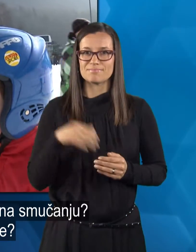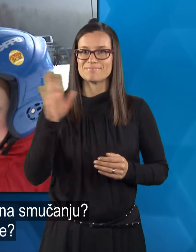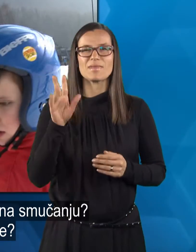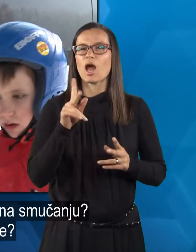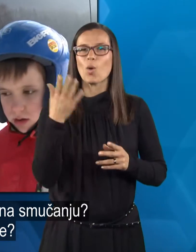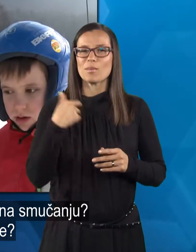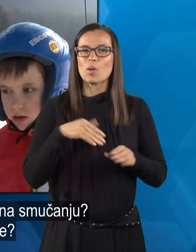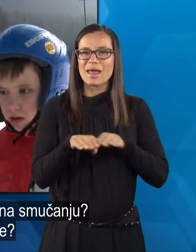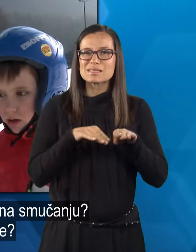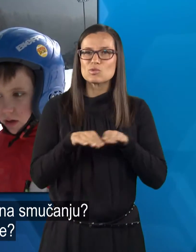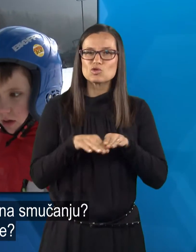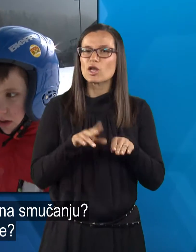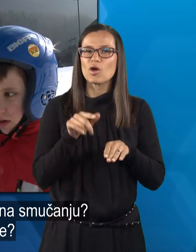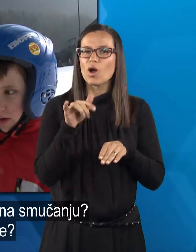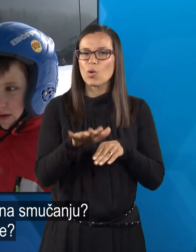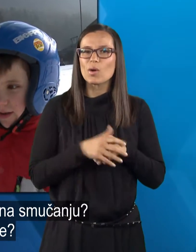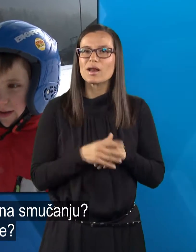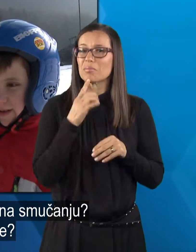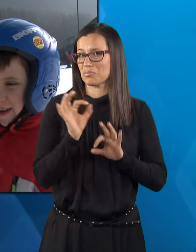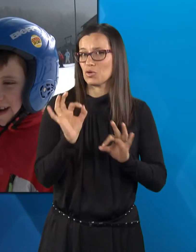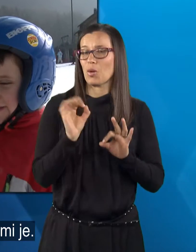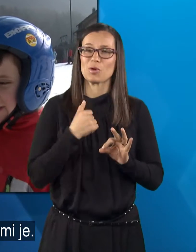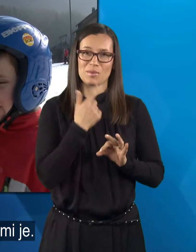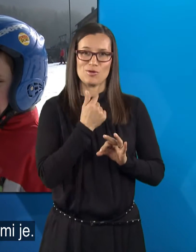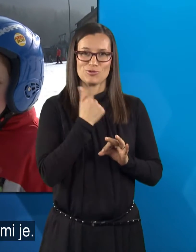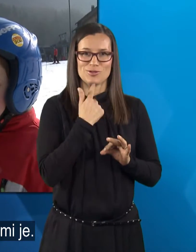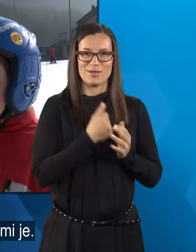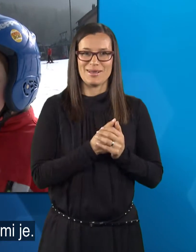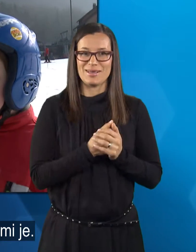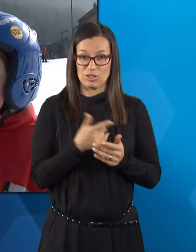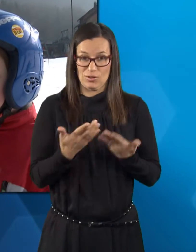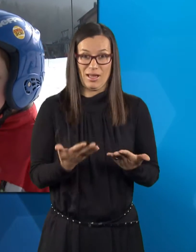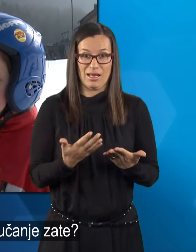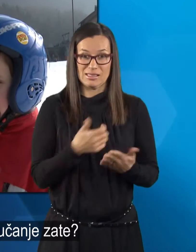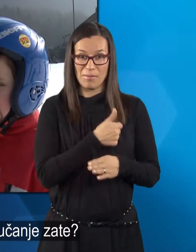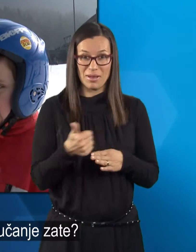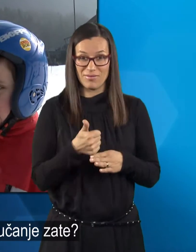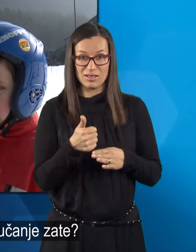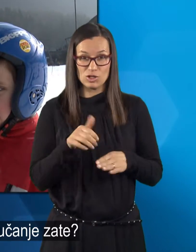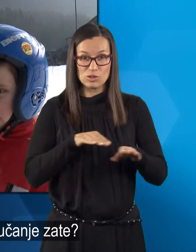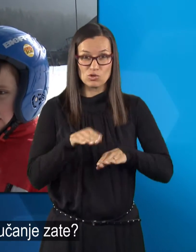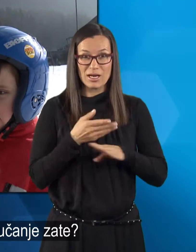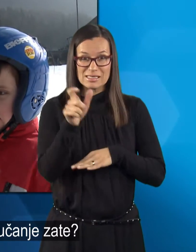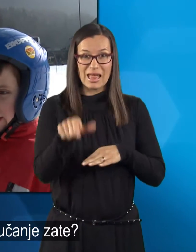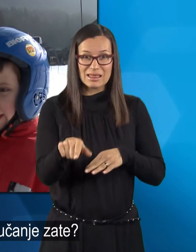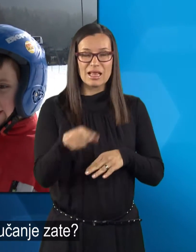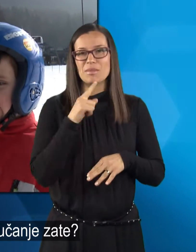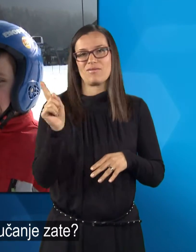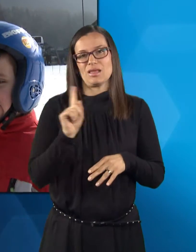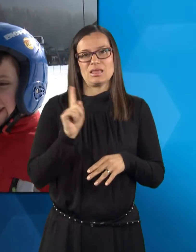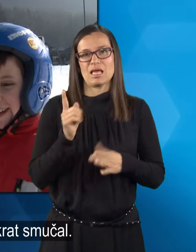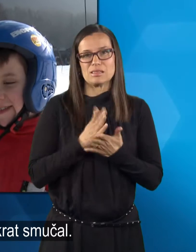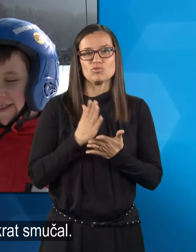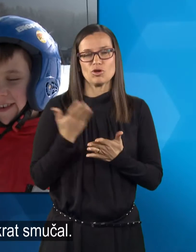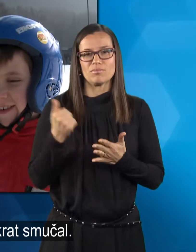Wow, Damjan, kako je bilo na smučanju? Kako ti gre? Dobro, všeč. A je to danes prvi smučanje zate? Ne, sem